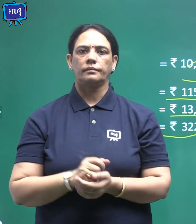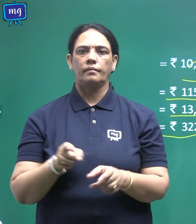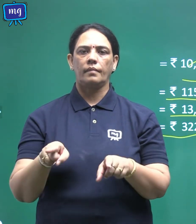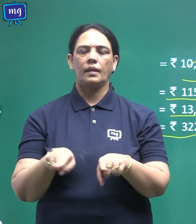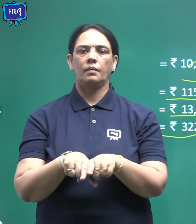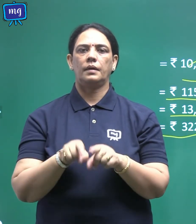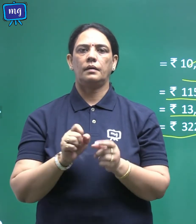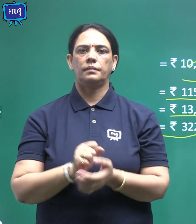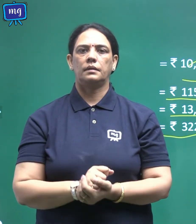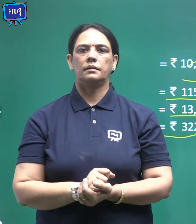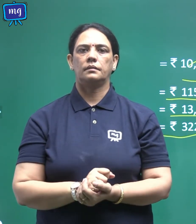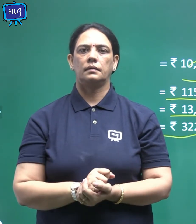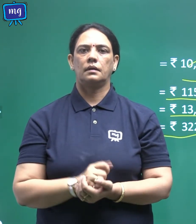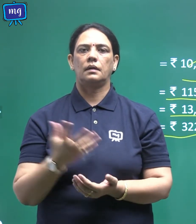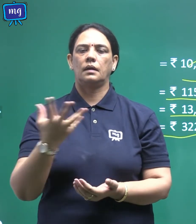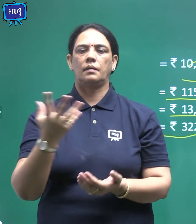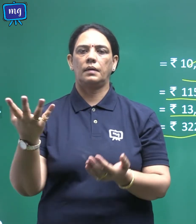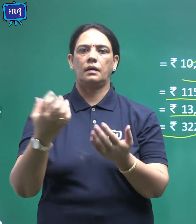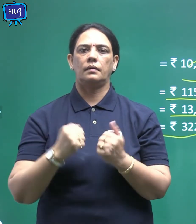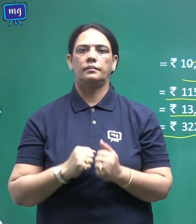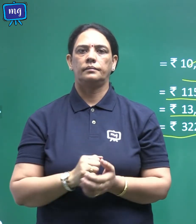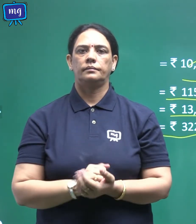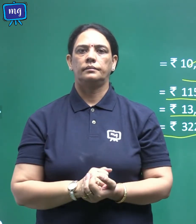बराबर क्या मिला?